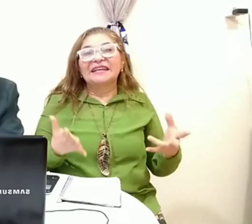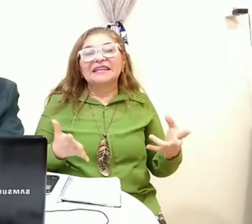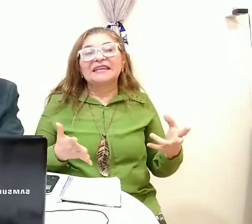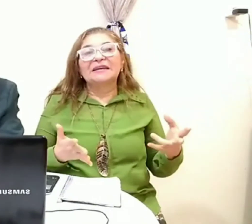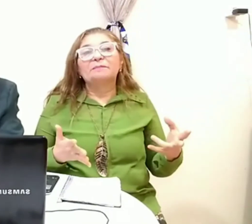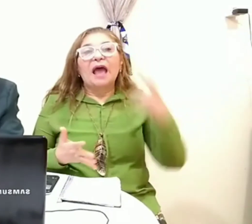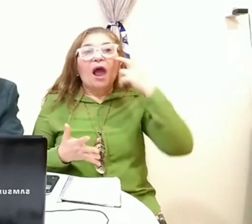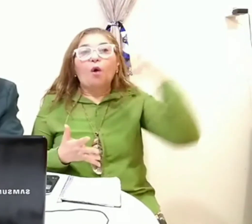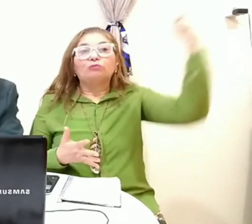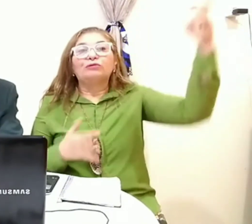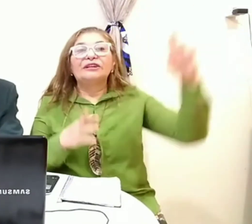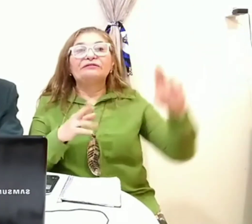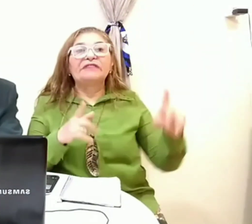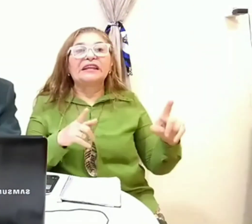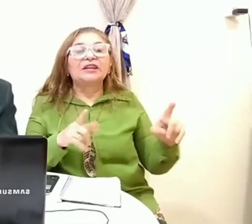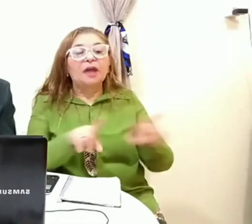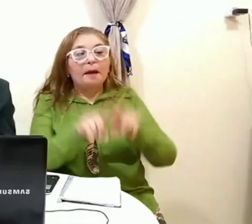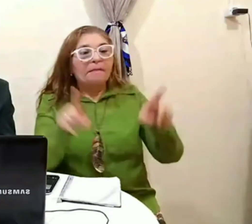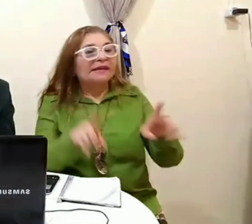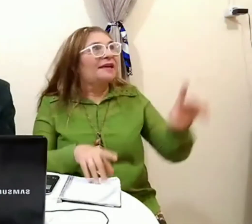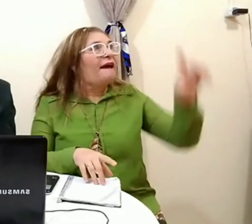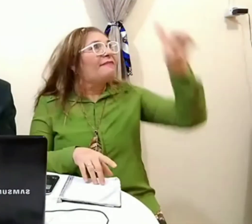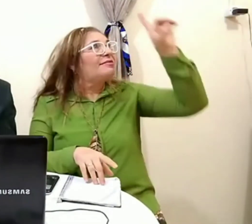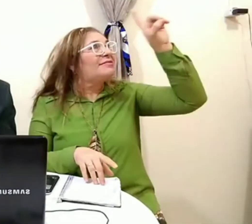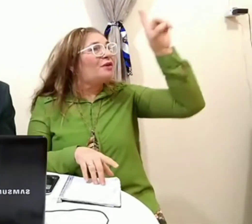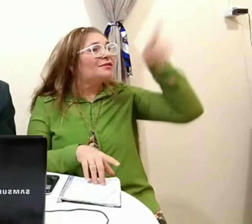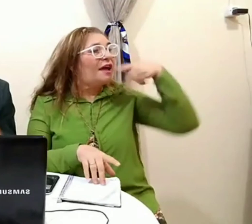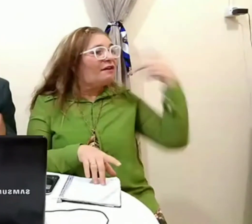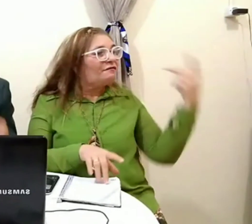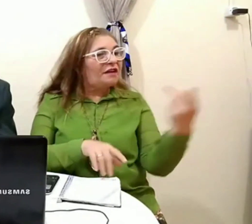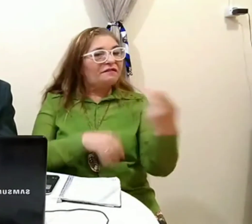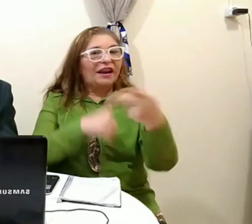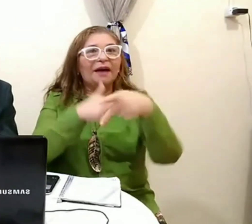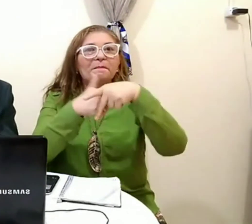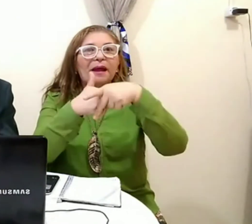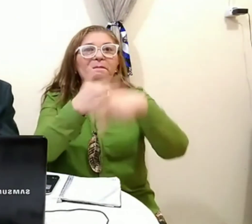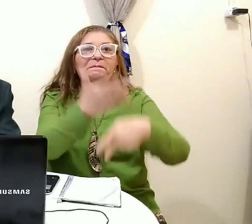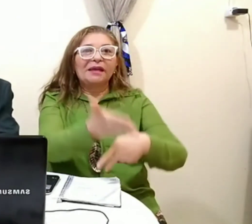Mas Deus, Pedro vai então mostrar aqui uma outra verdade. Mas